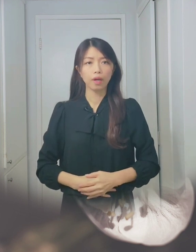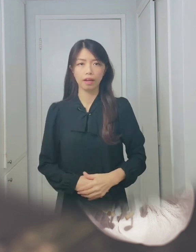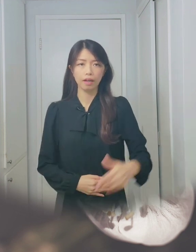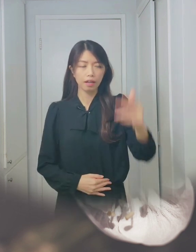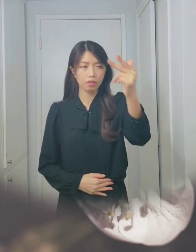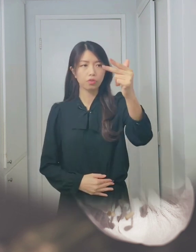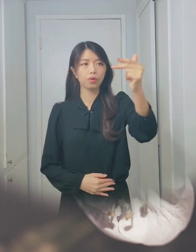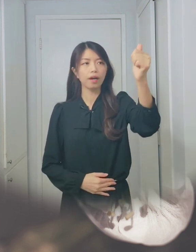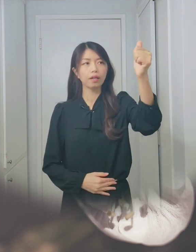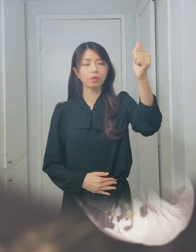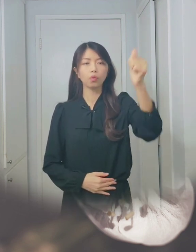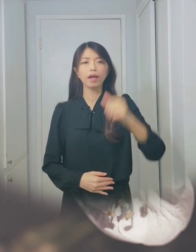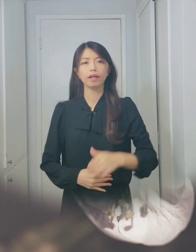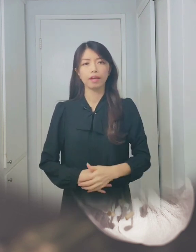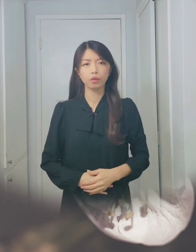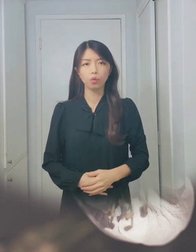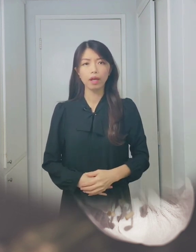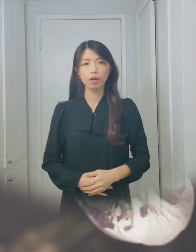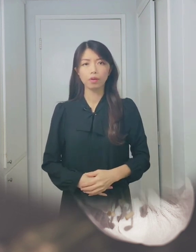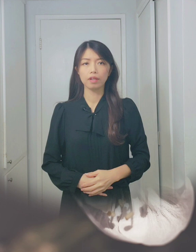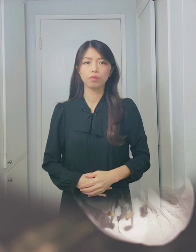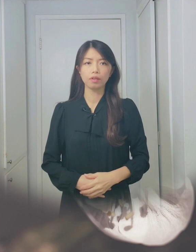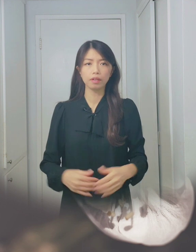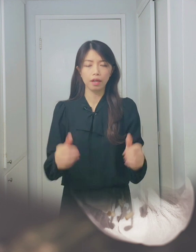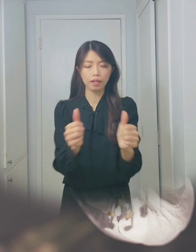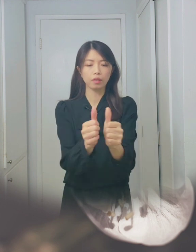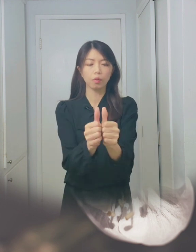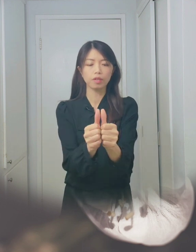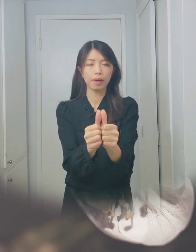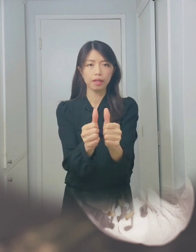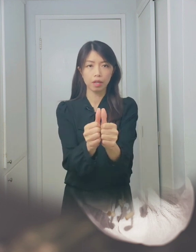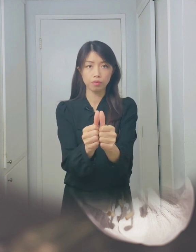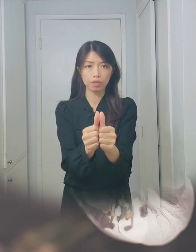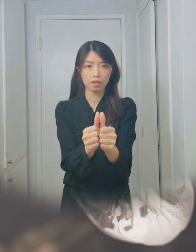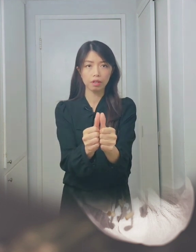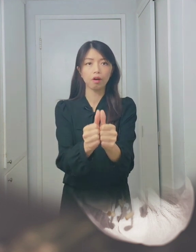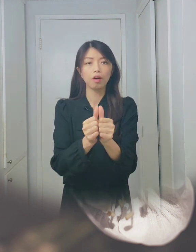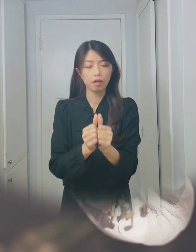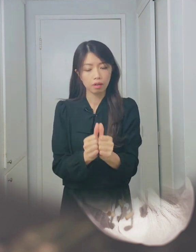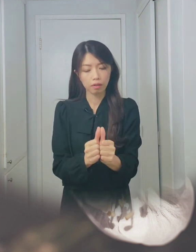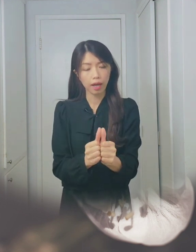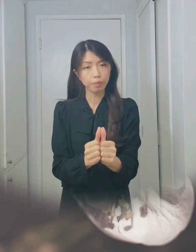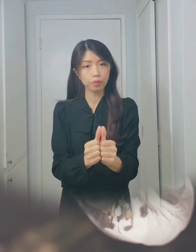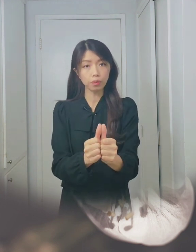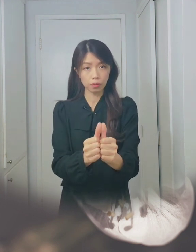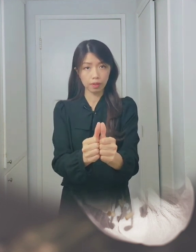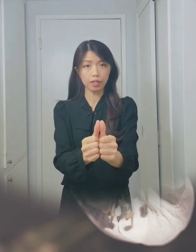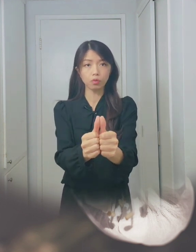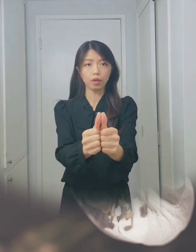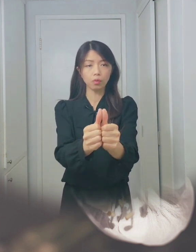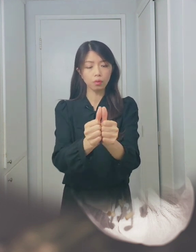주와 동행하네. 주와 동행하네. 동행이라고 한 뜻의 수어는 양손 엄지만 이렇게 붙이셔서 이렇게